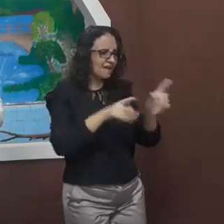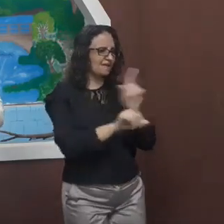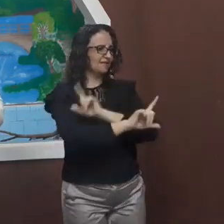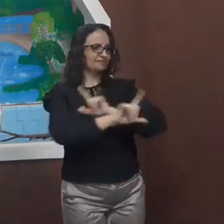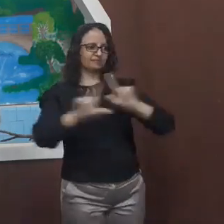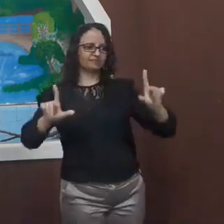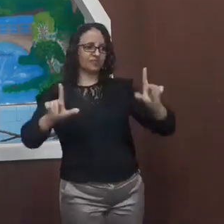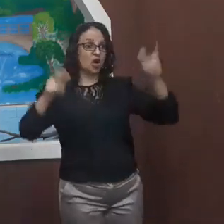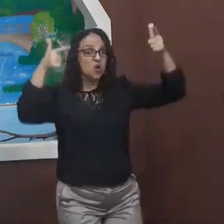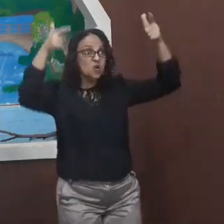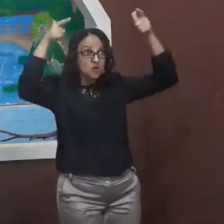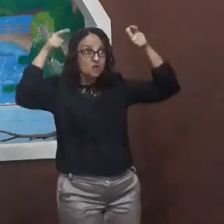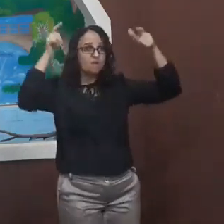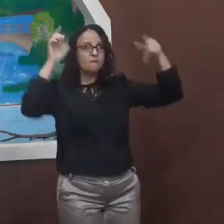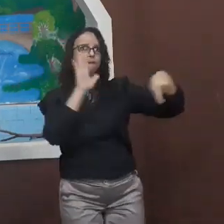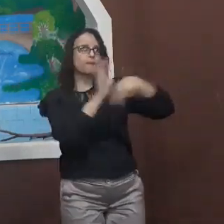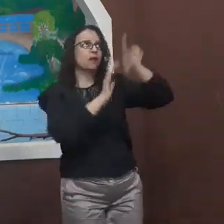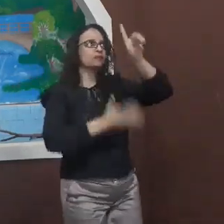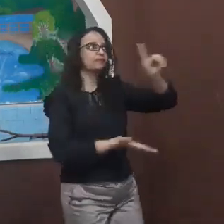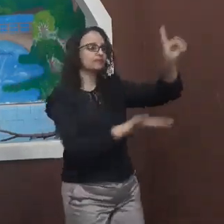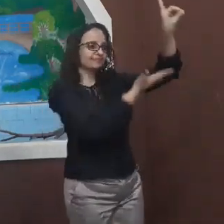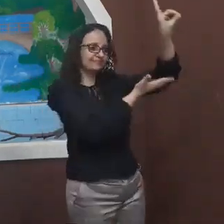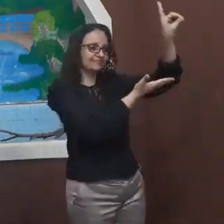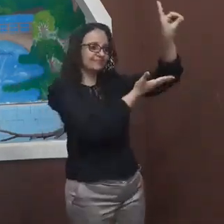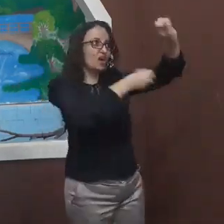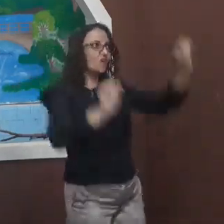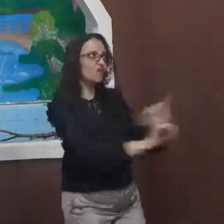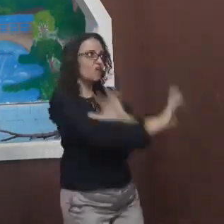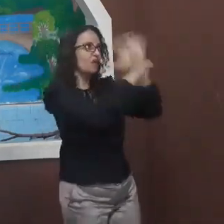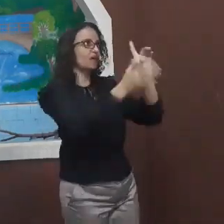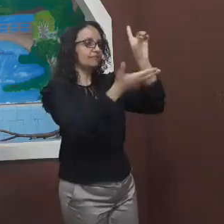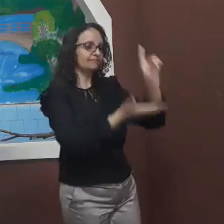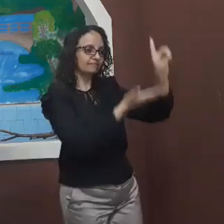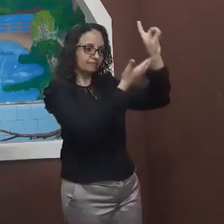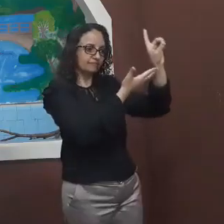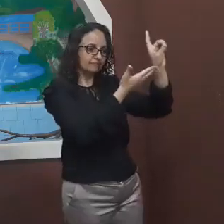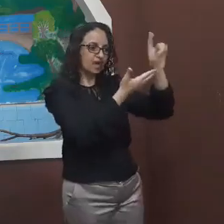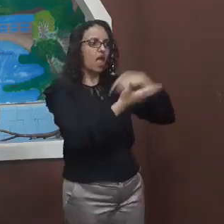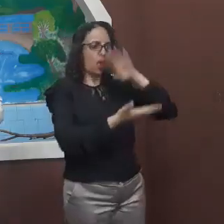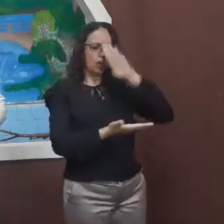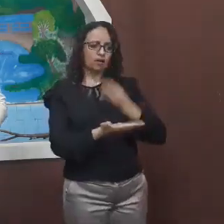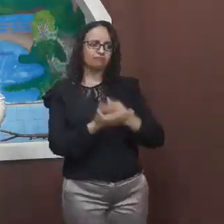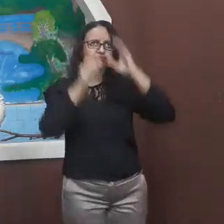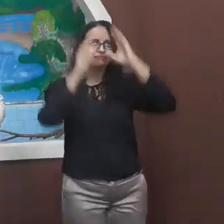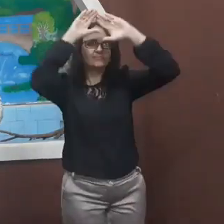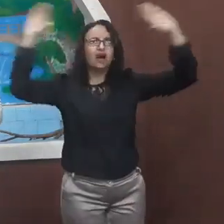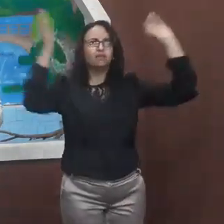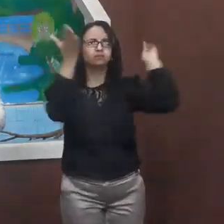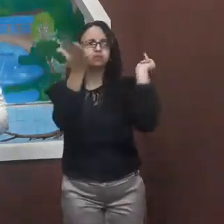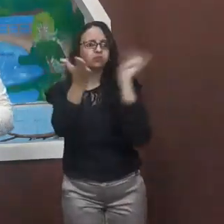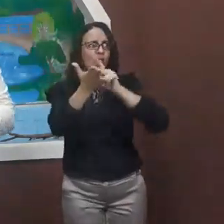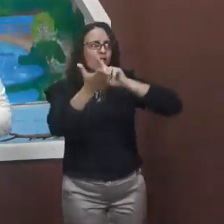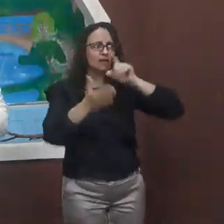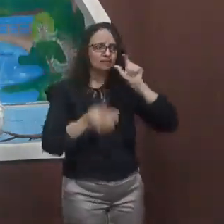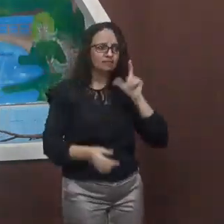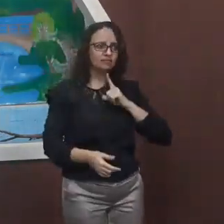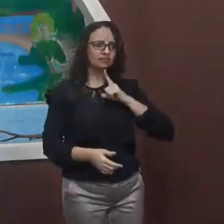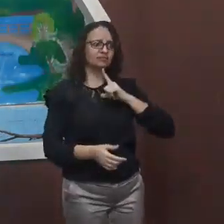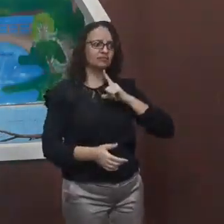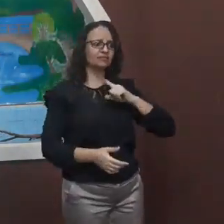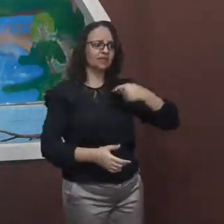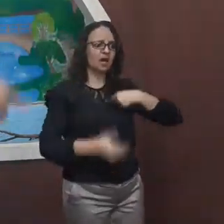da glória, não aqui na terra, mas a glória do céu. Eu acredito no céu, eu creio que tem o céu. É uma